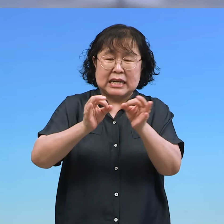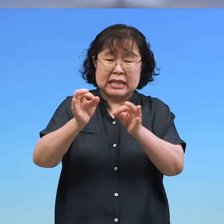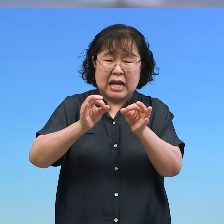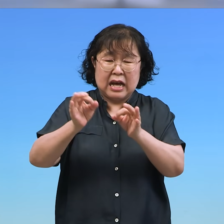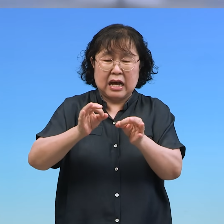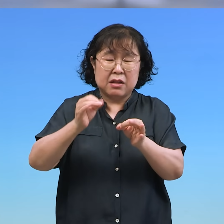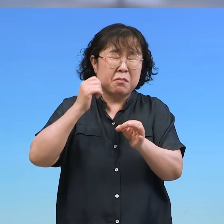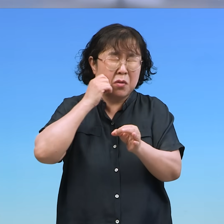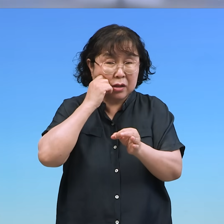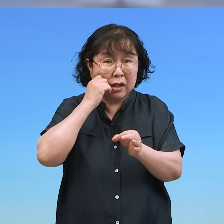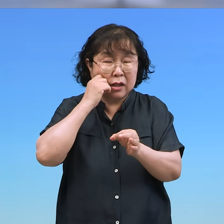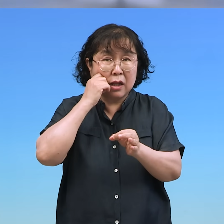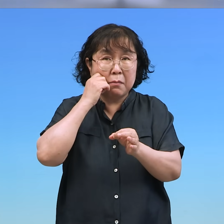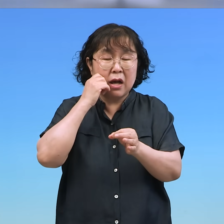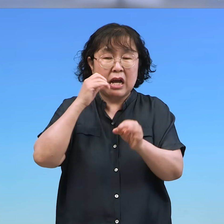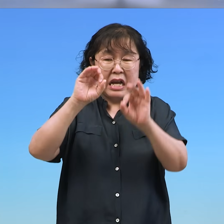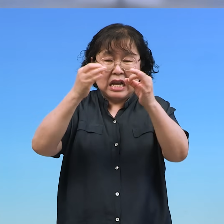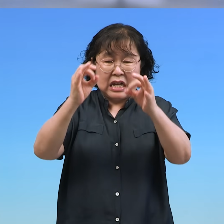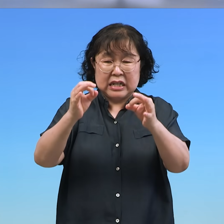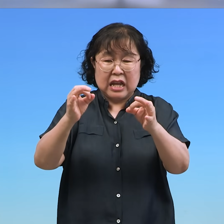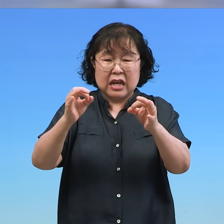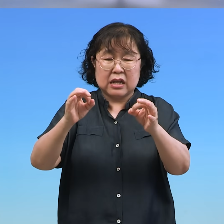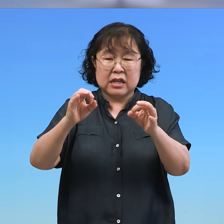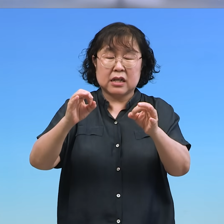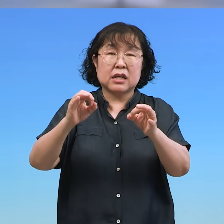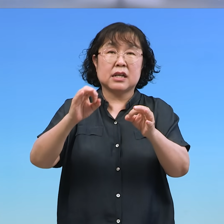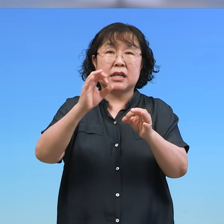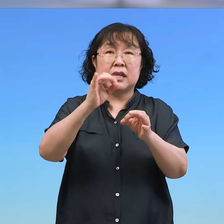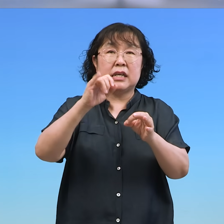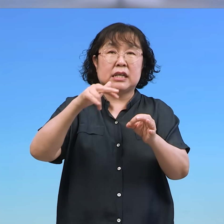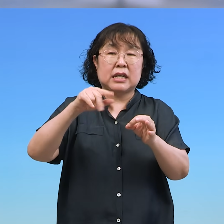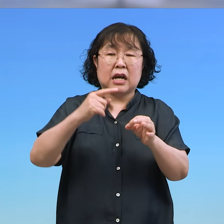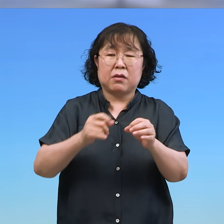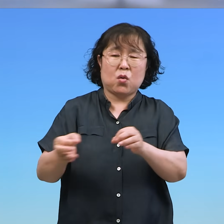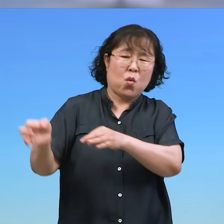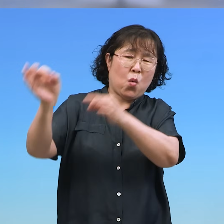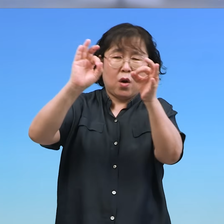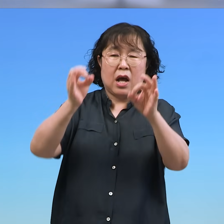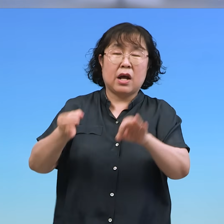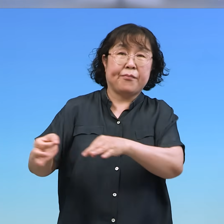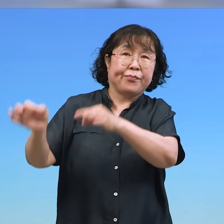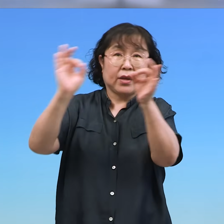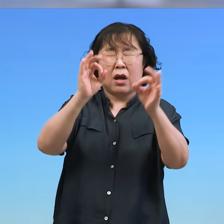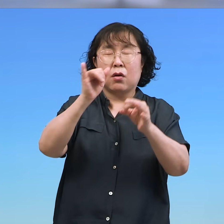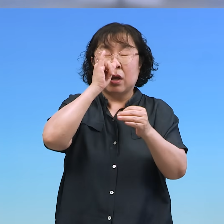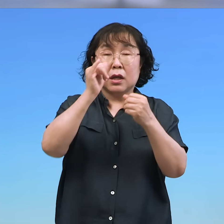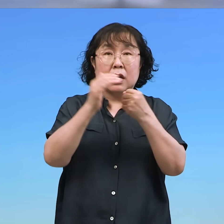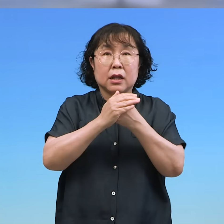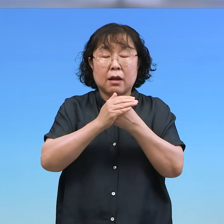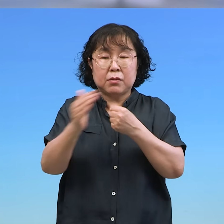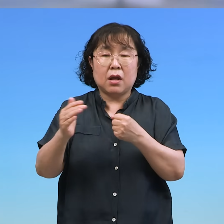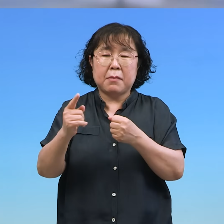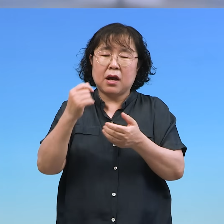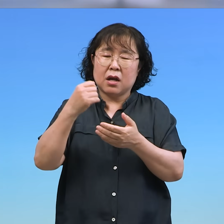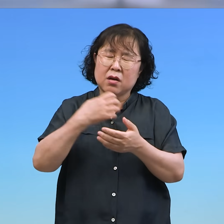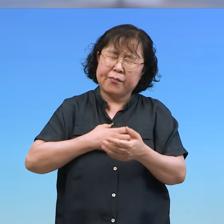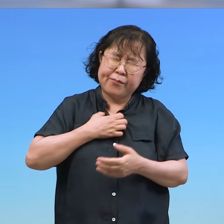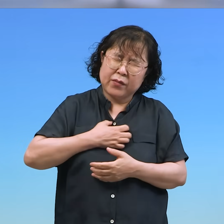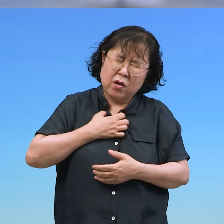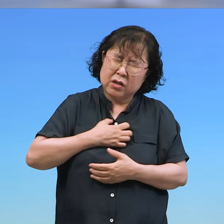이 이자율이 지금 막 은행 이자율이 점점 높아져 가고 있으니까 저는 막 그냥 경제 뉴스 볼 때마다 그거 하나로